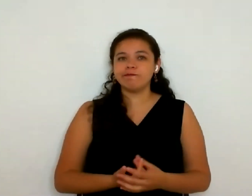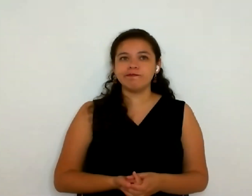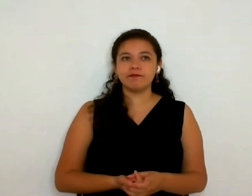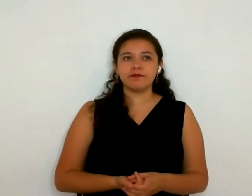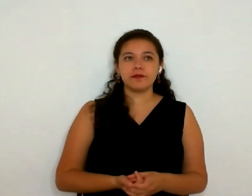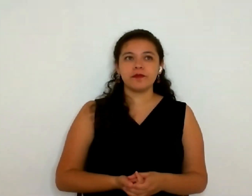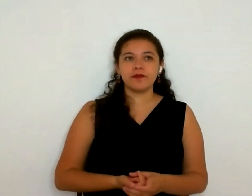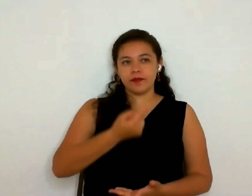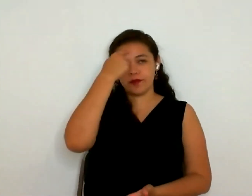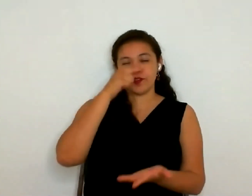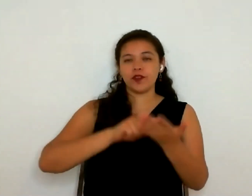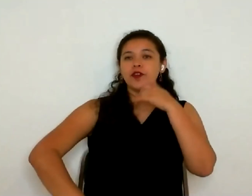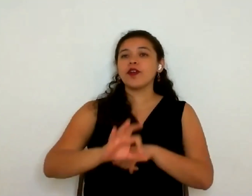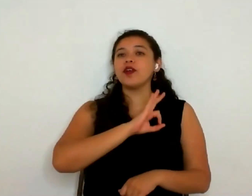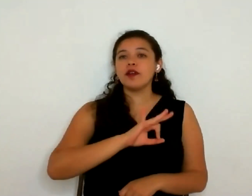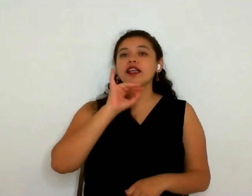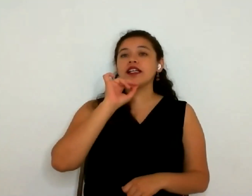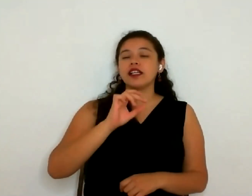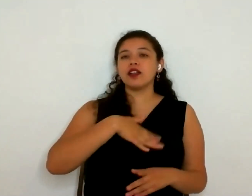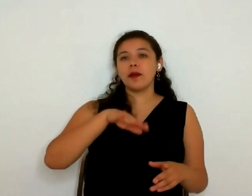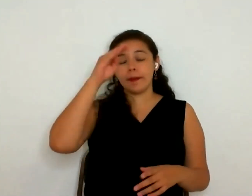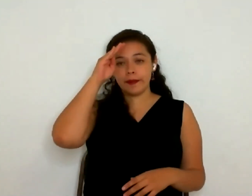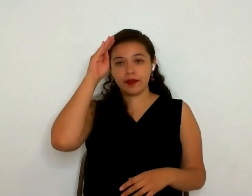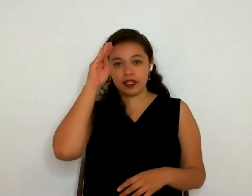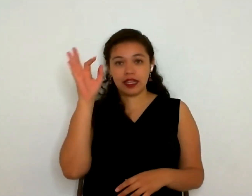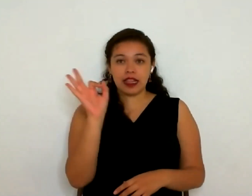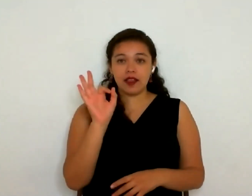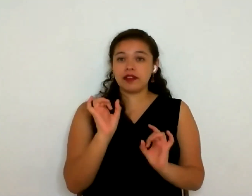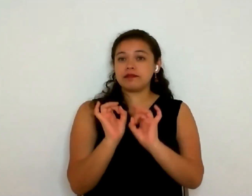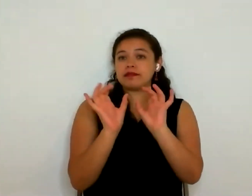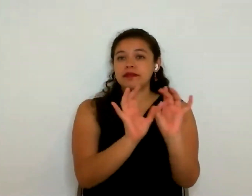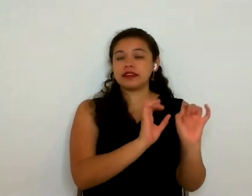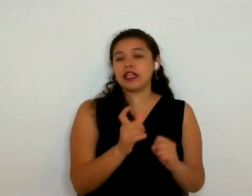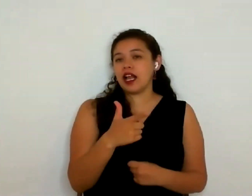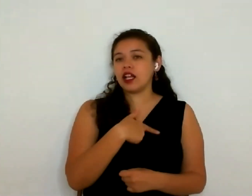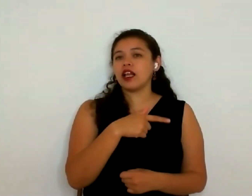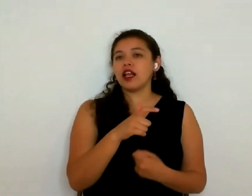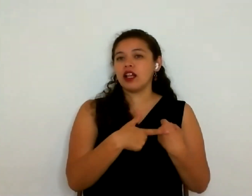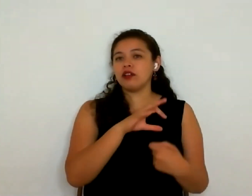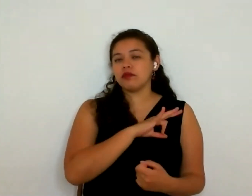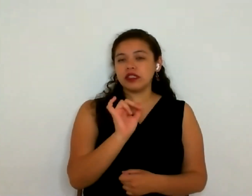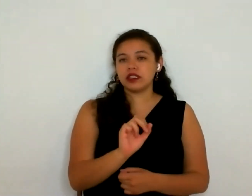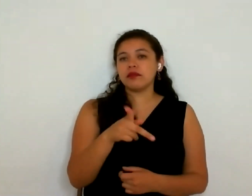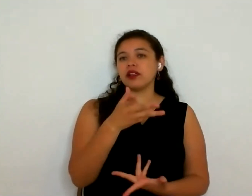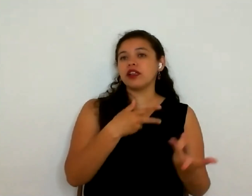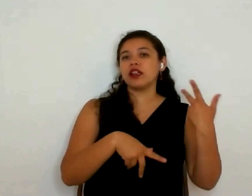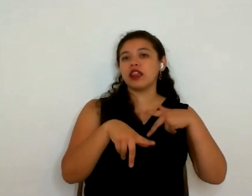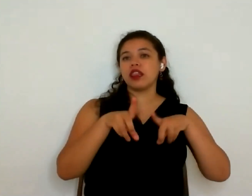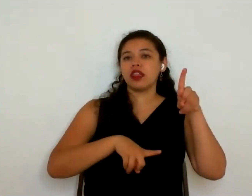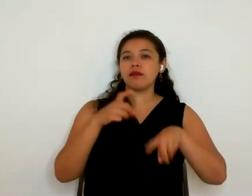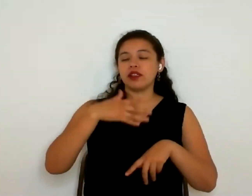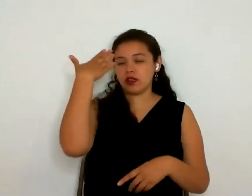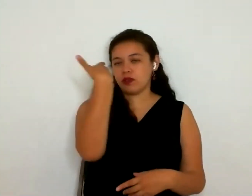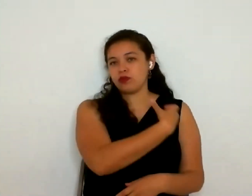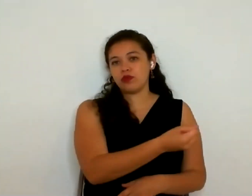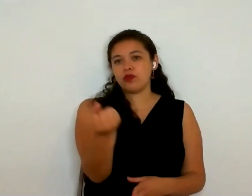sí puede considerando que puede ser que hay alguna situación no pero pues eso va a depender de la habilidad que usted vaya